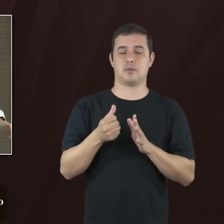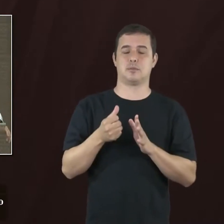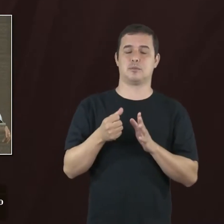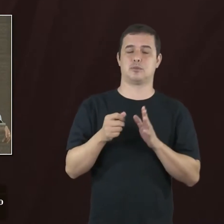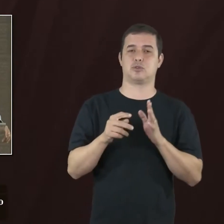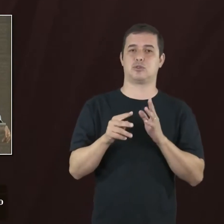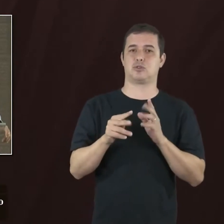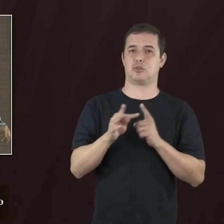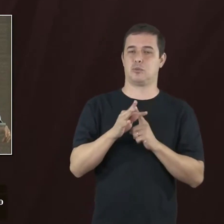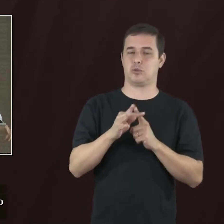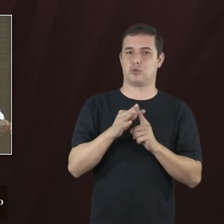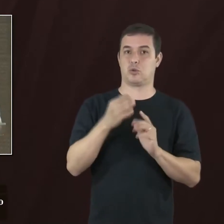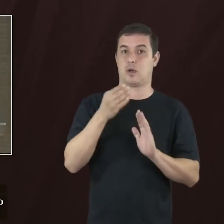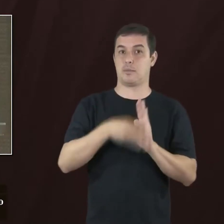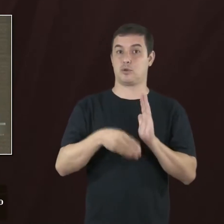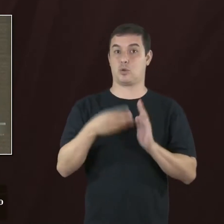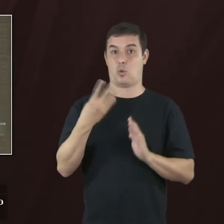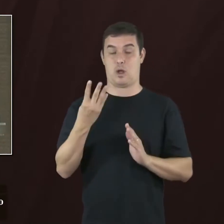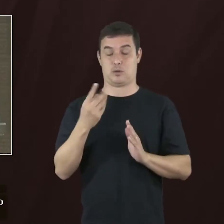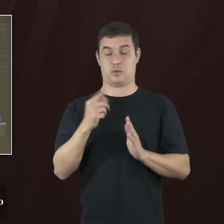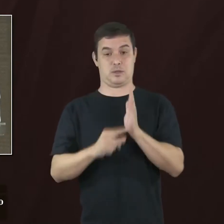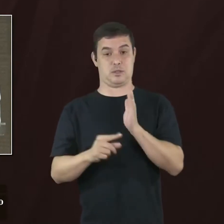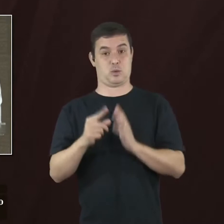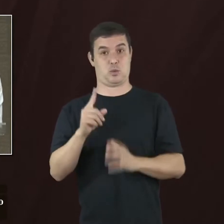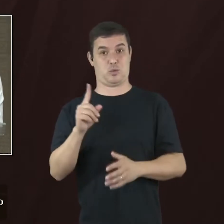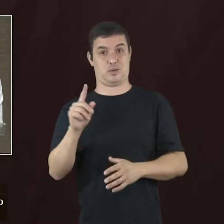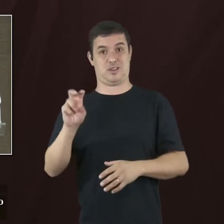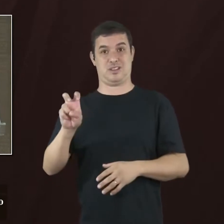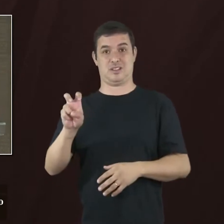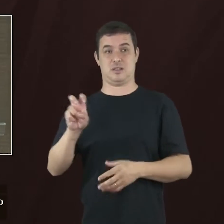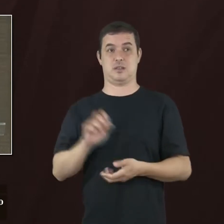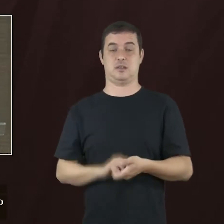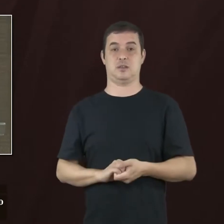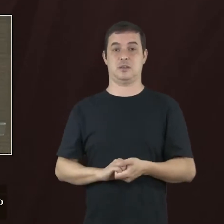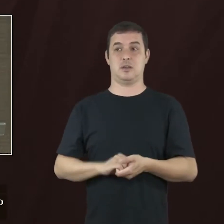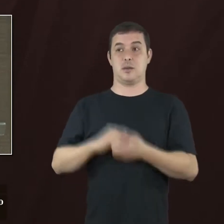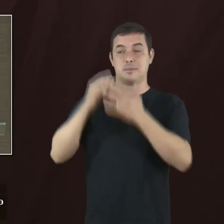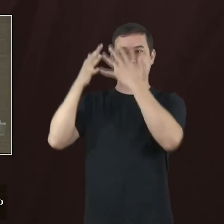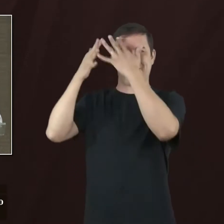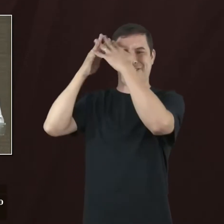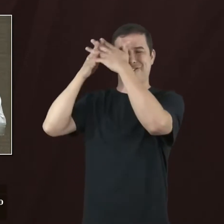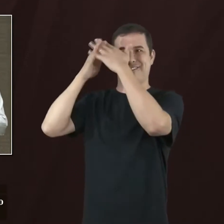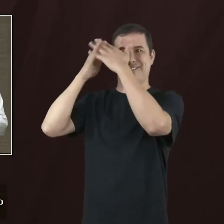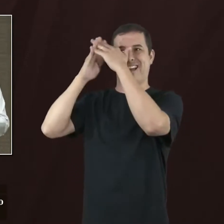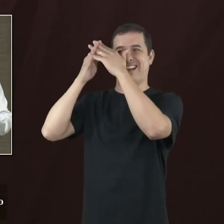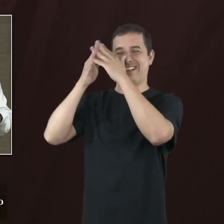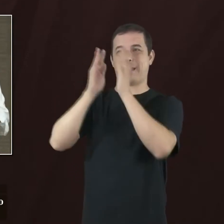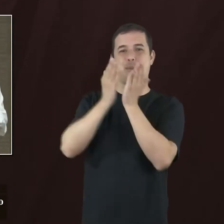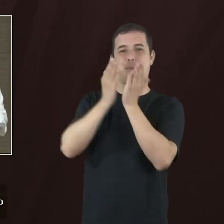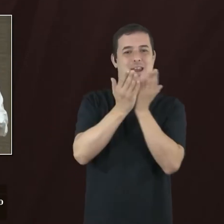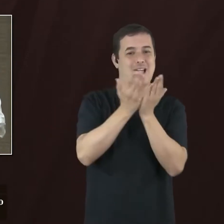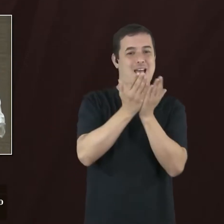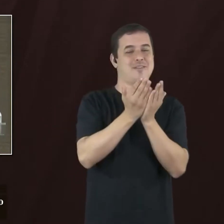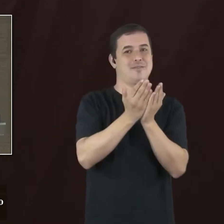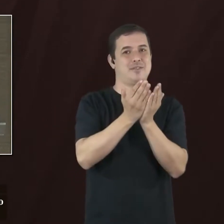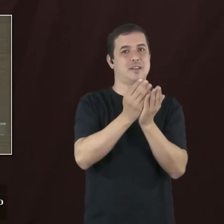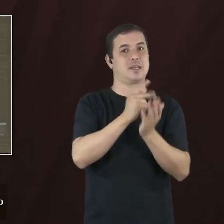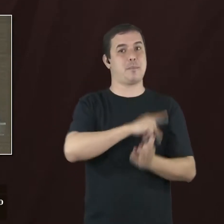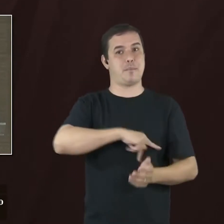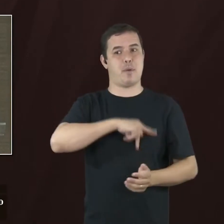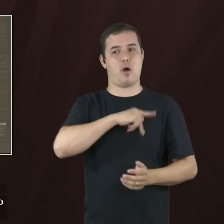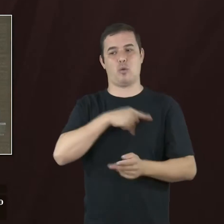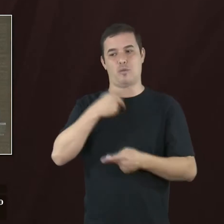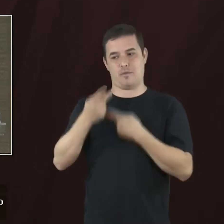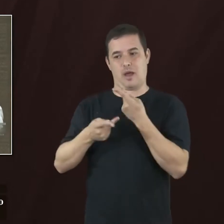Medita estas coisas e nelas sê diligente, para que o teu progresso a